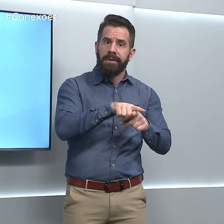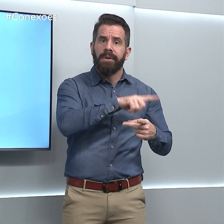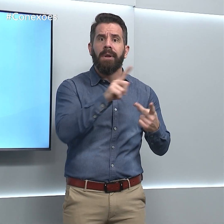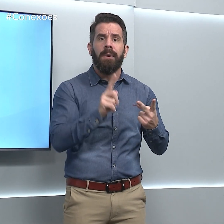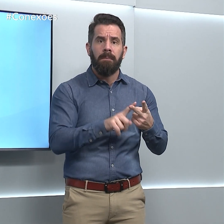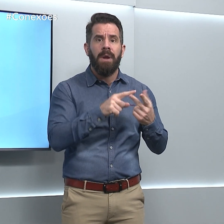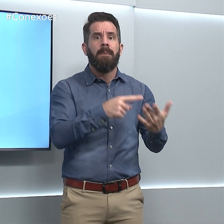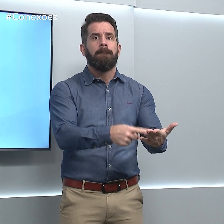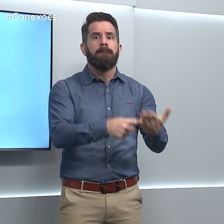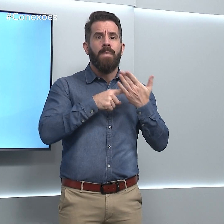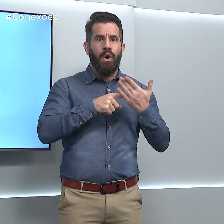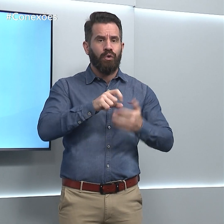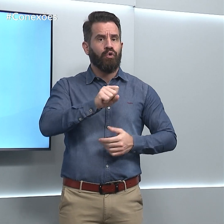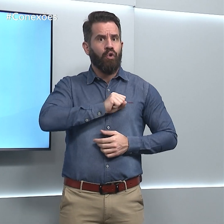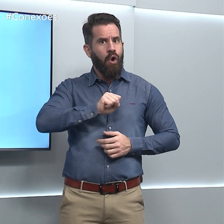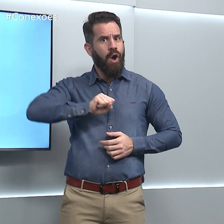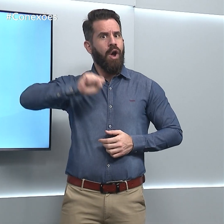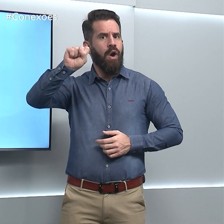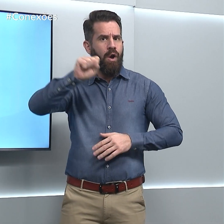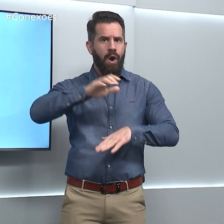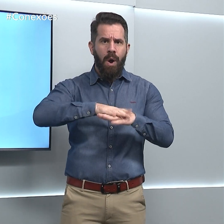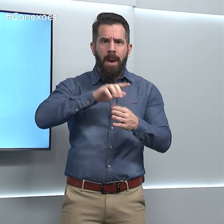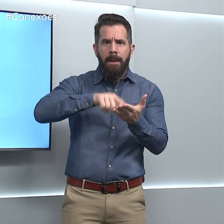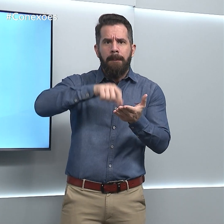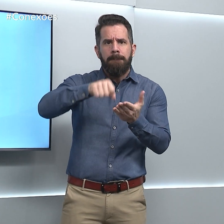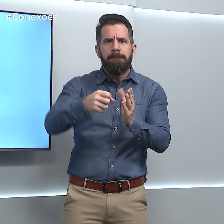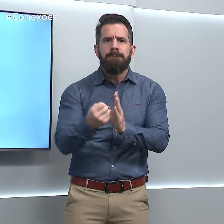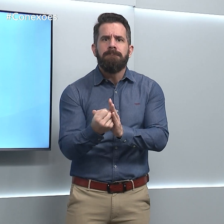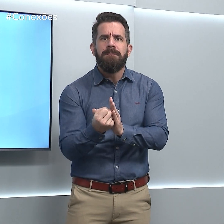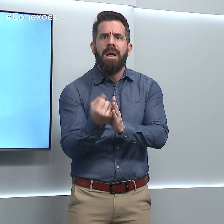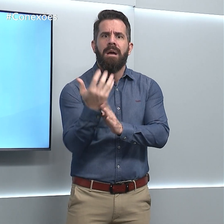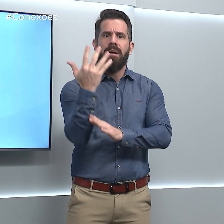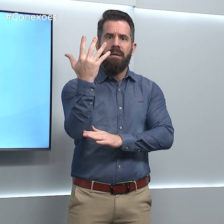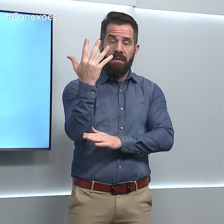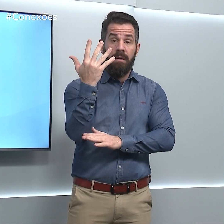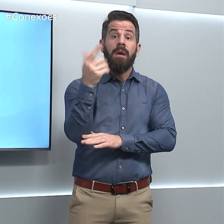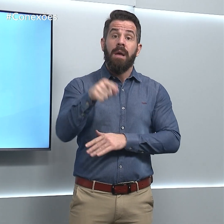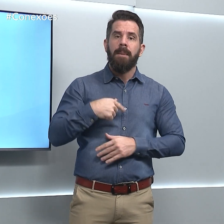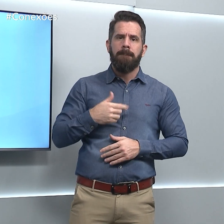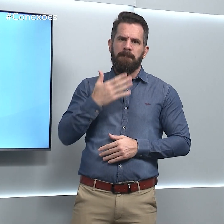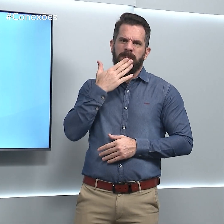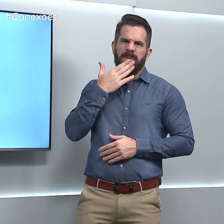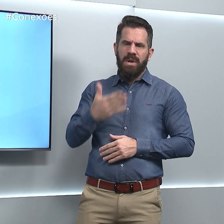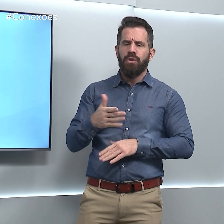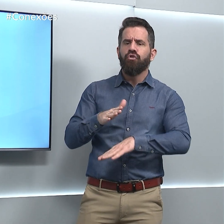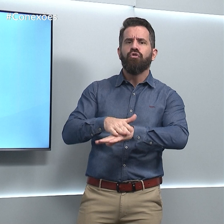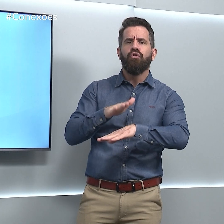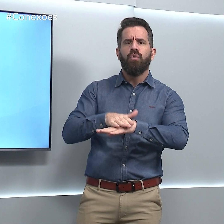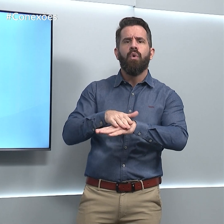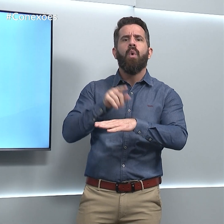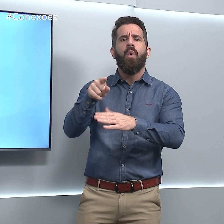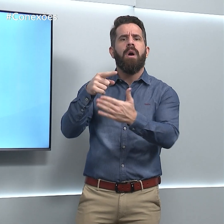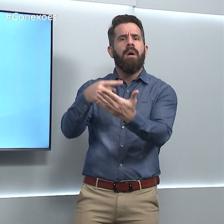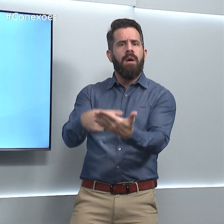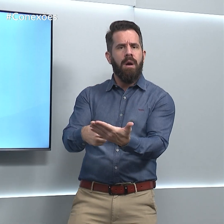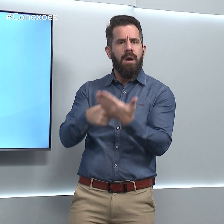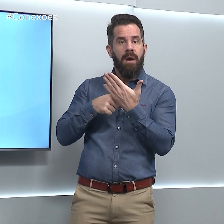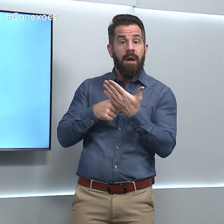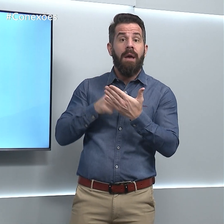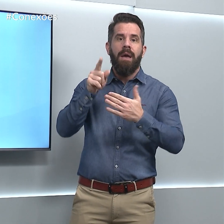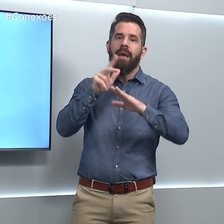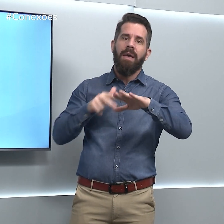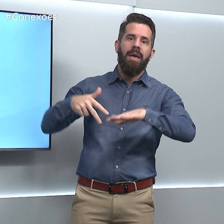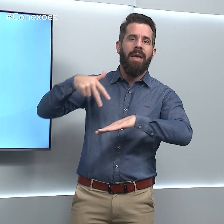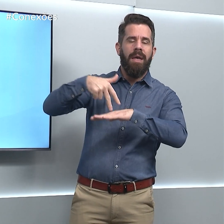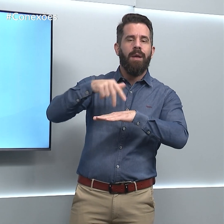um herói de quadrinhos plantando uma árvore, ao atender o pedido de um usuário para mostrar o herói plantando